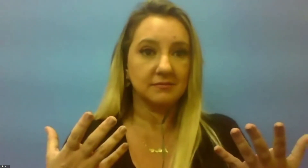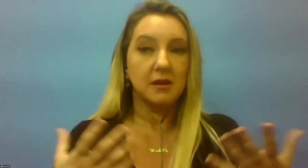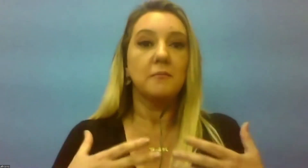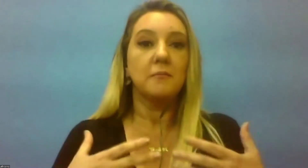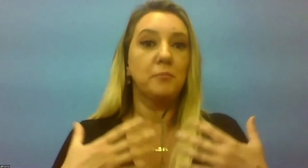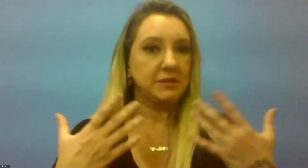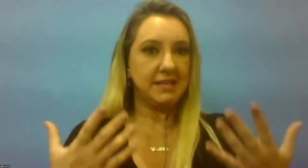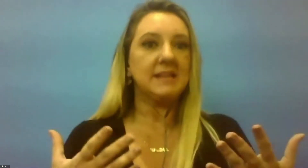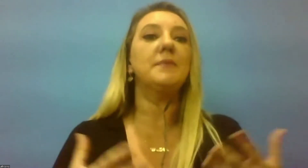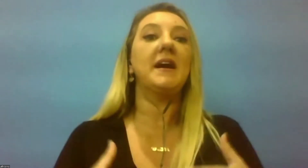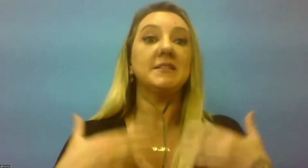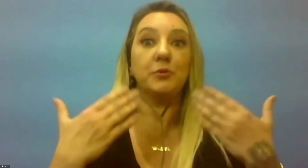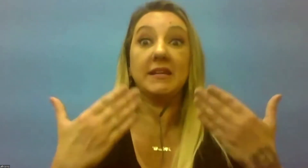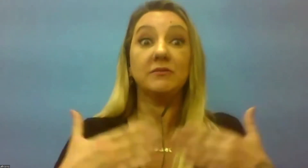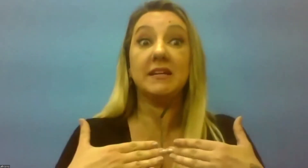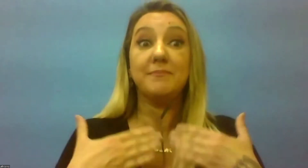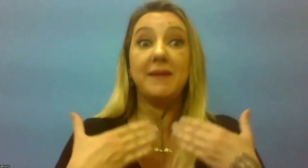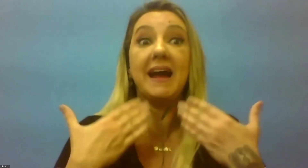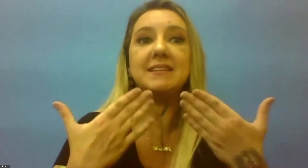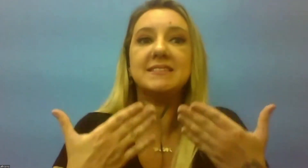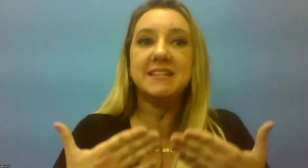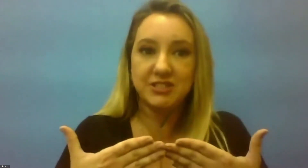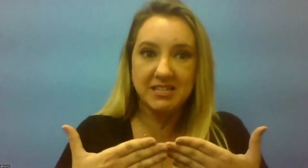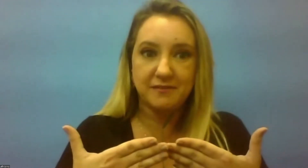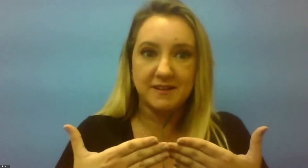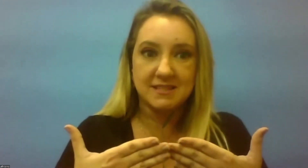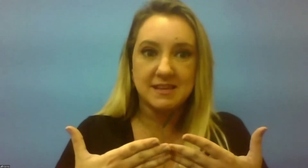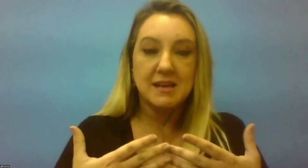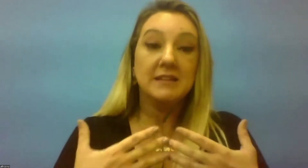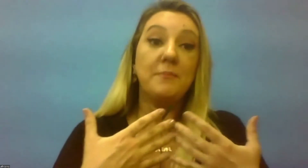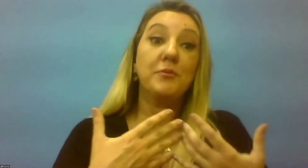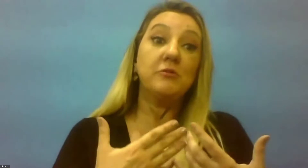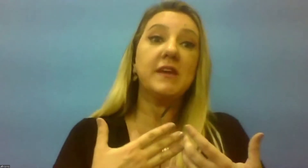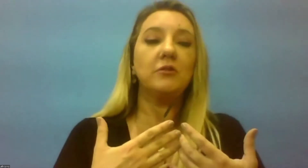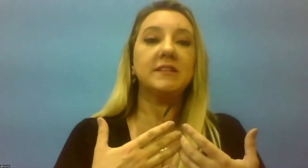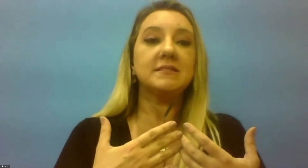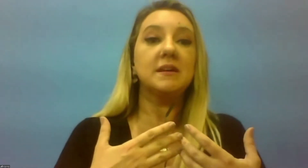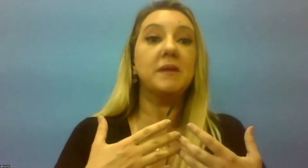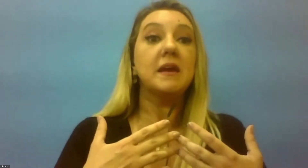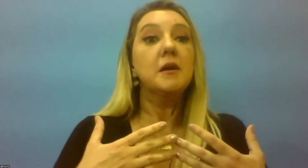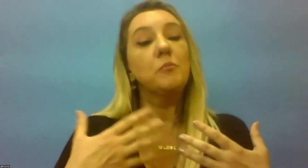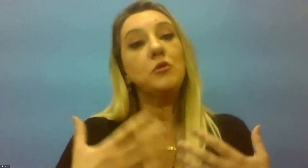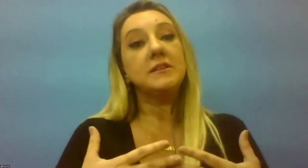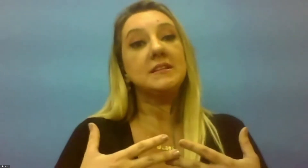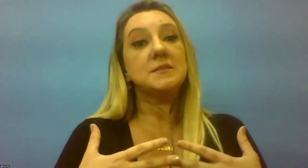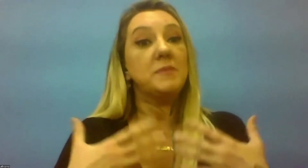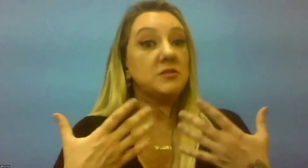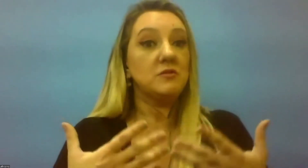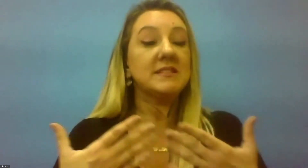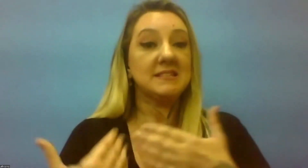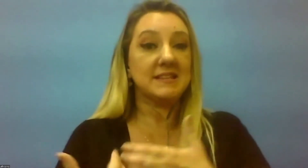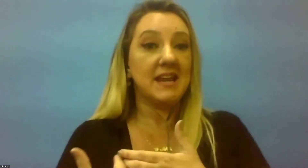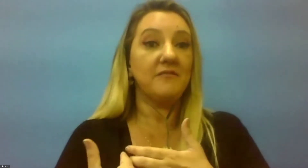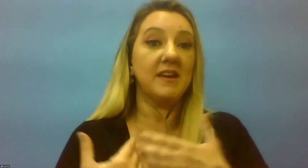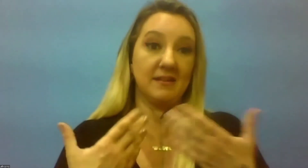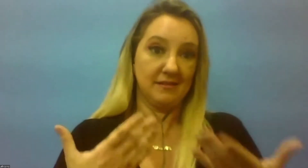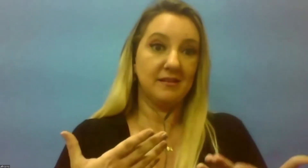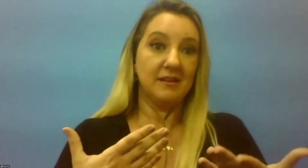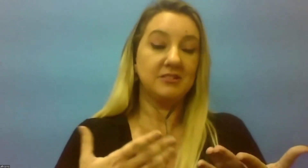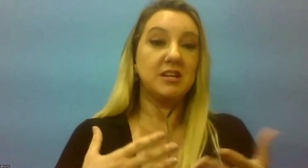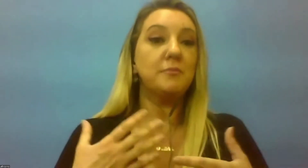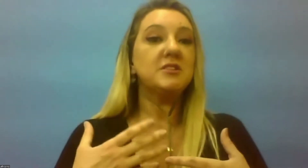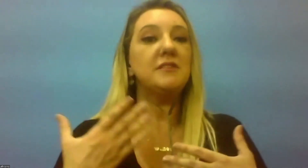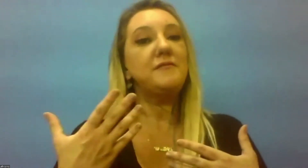tem. Poderia ter mais, poderiam ter mais assertivas, né? Porque o que acontece também, muitas pessoas que